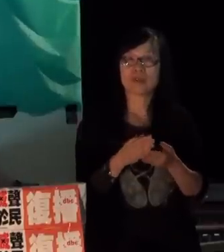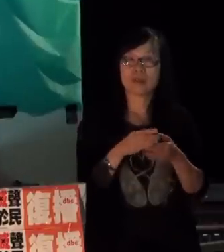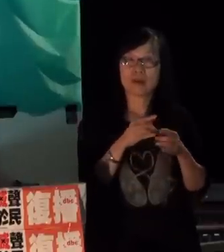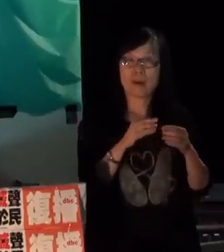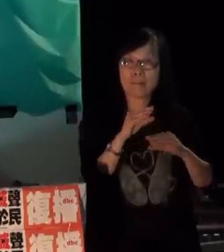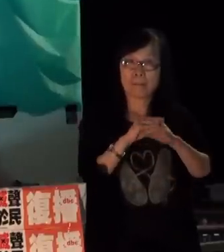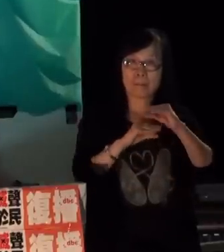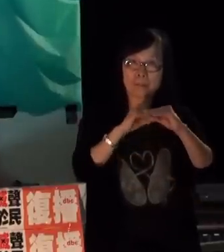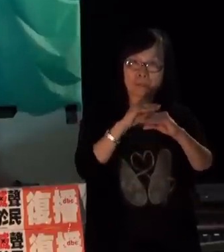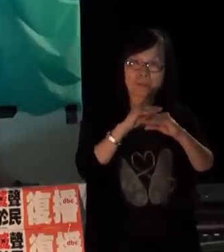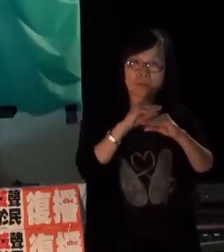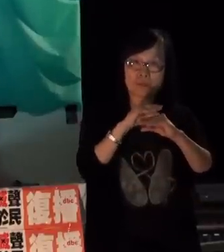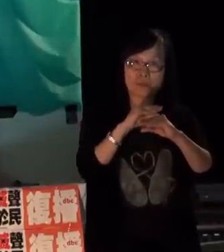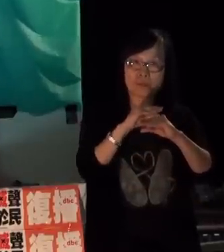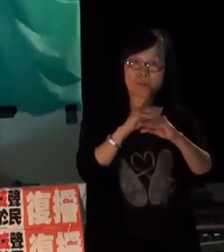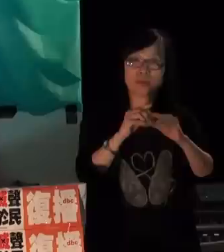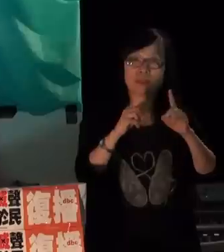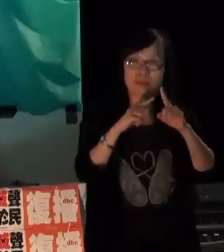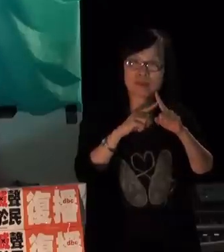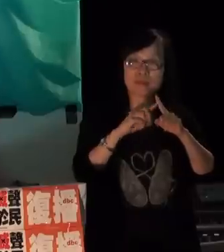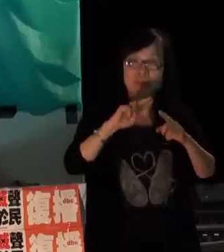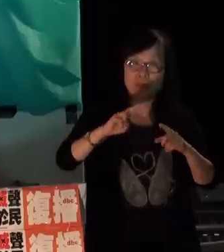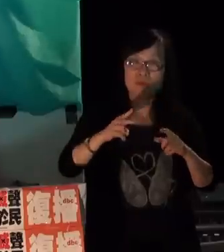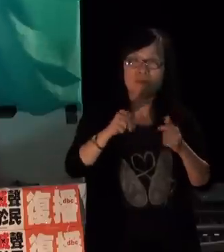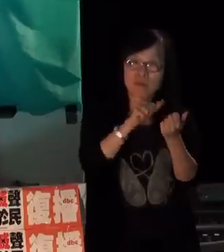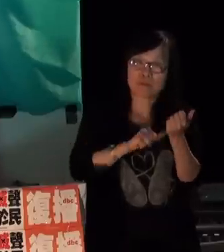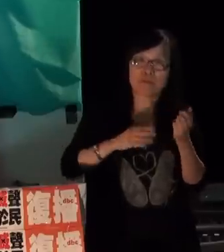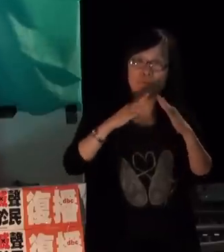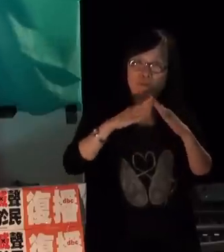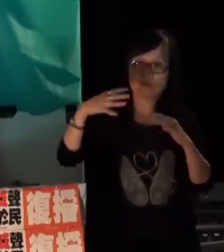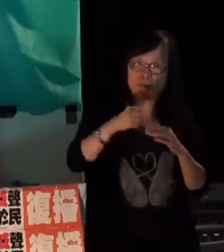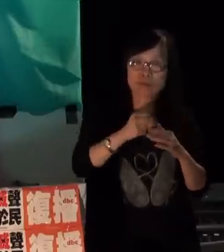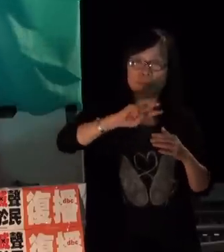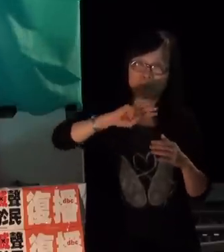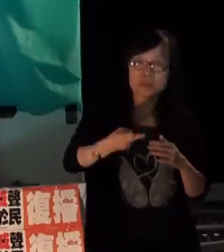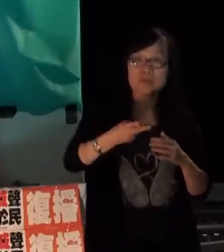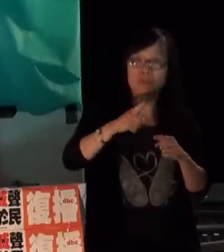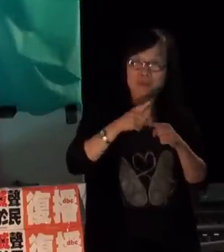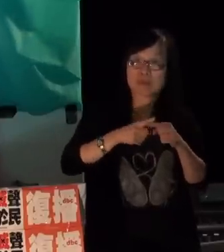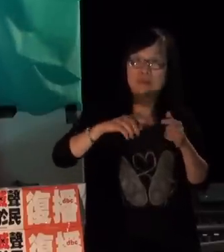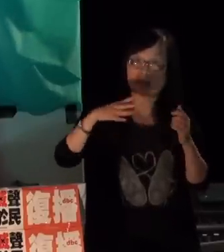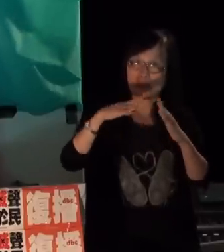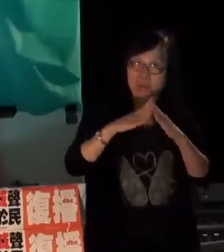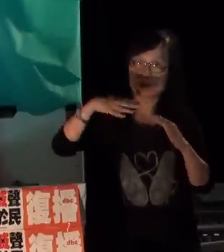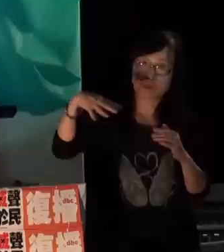建聯嘅成員變咗副局長，再變局長，我哋睇到